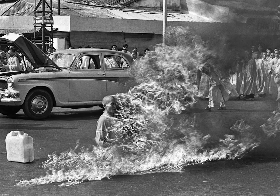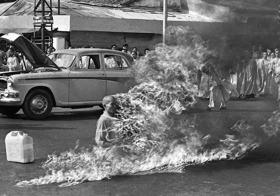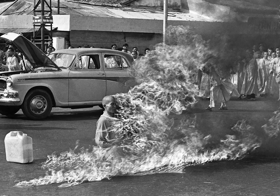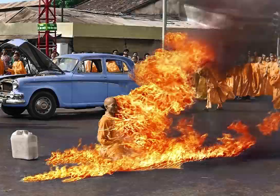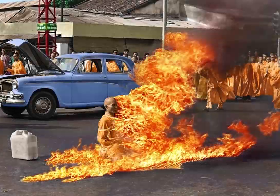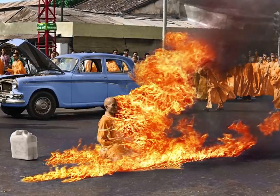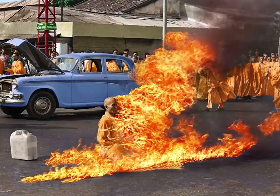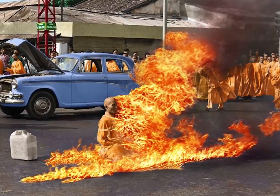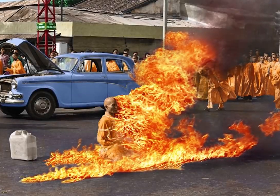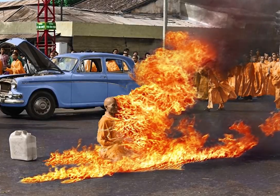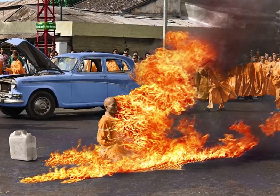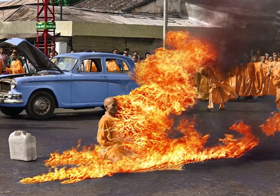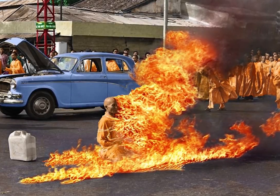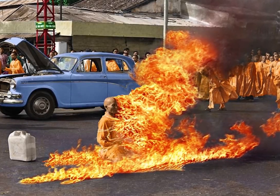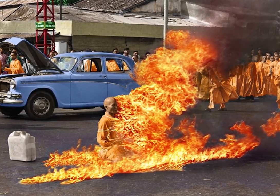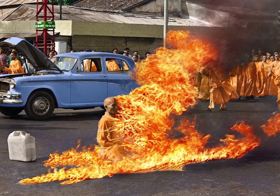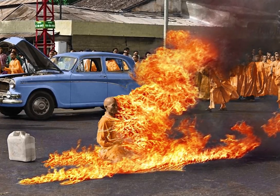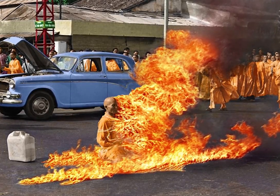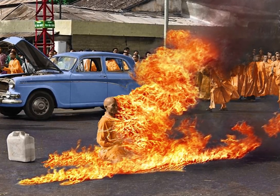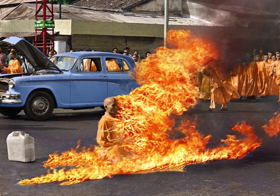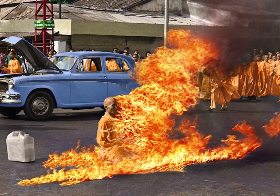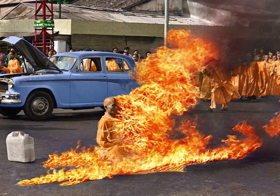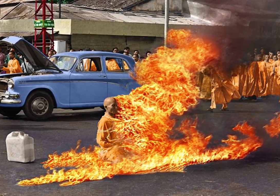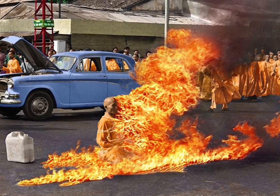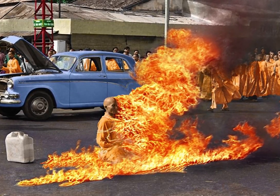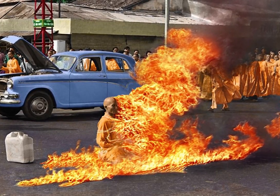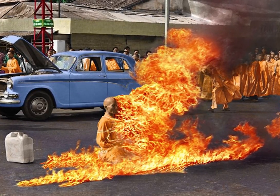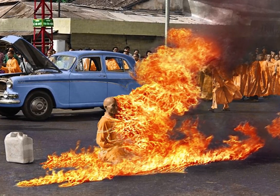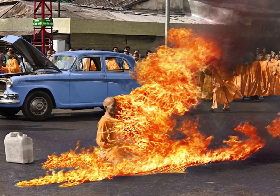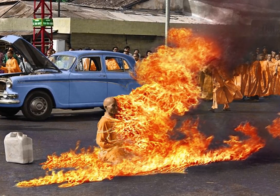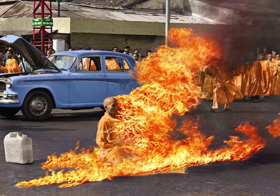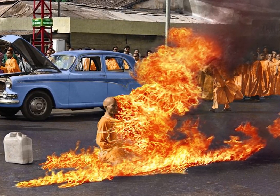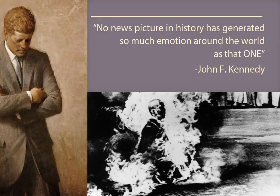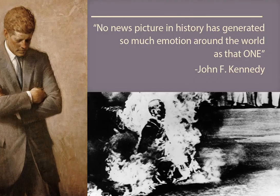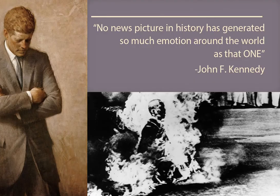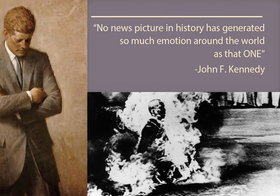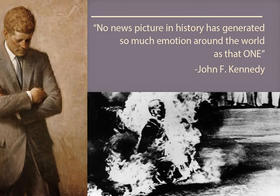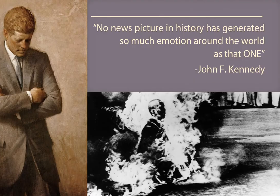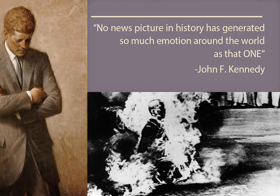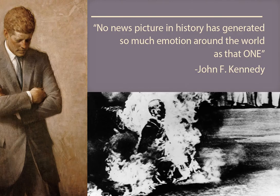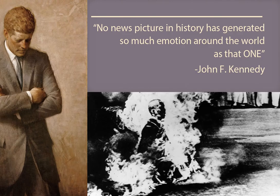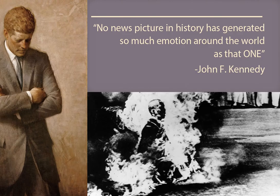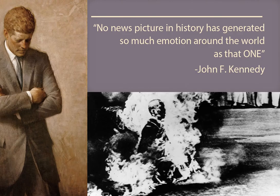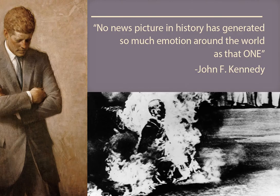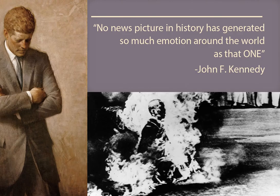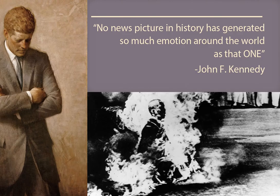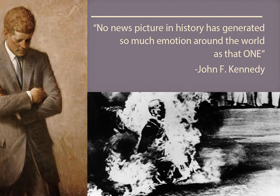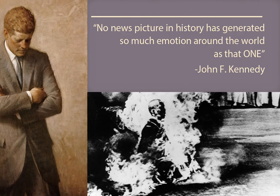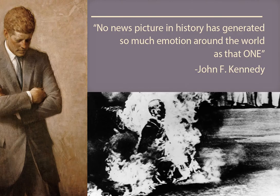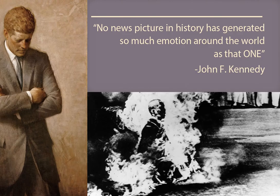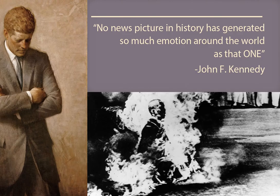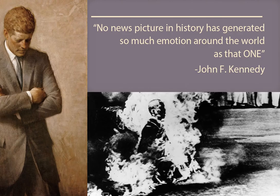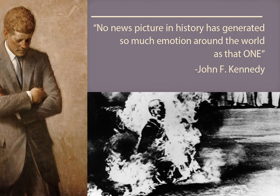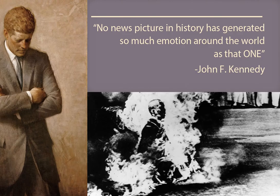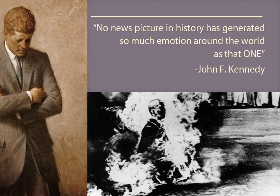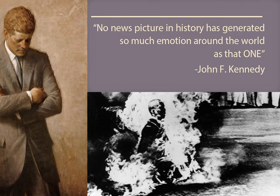Mönch Thich Quang Duc selbst an. John F. Kennedy sagte dazu, kein Pressefoto in der